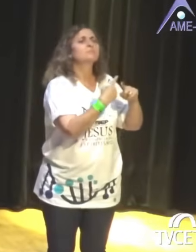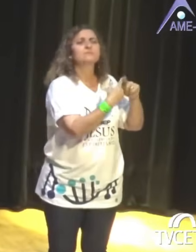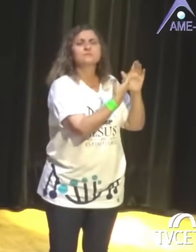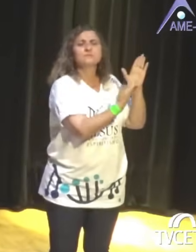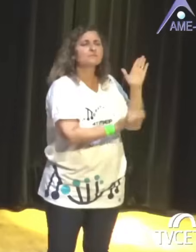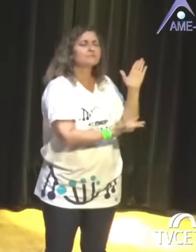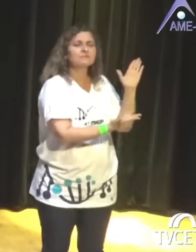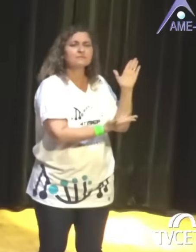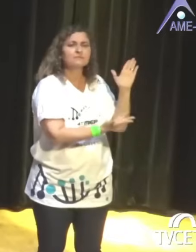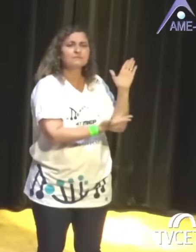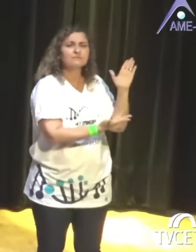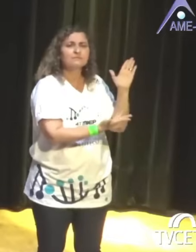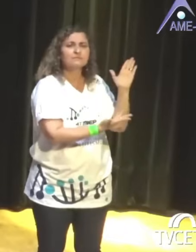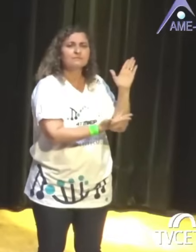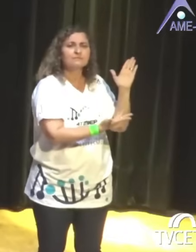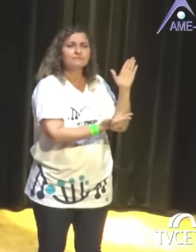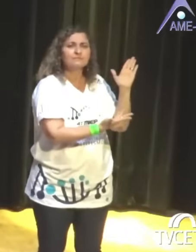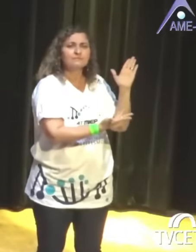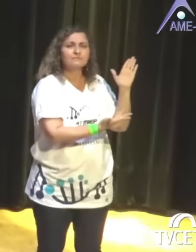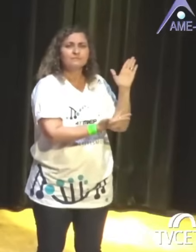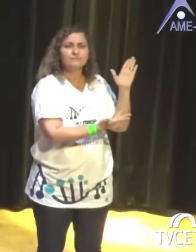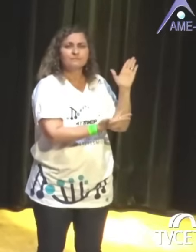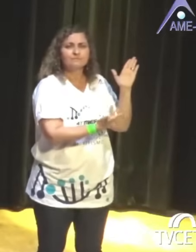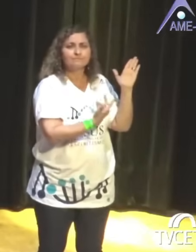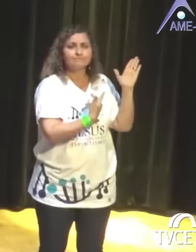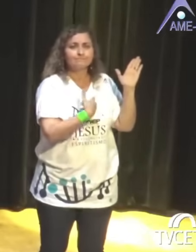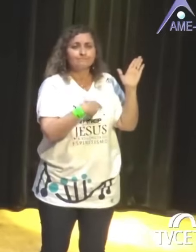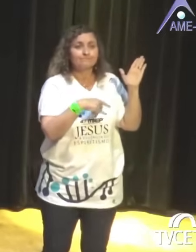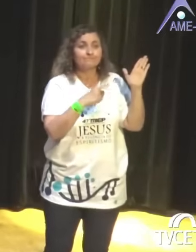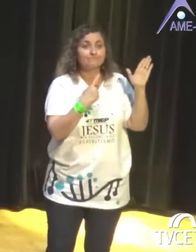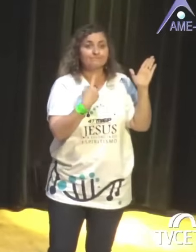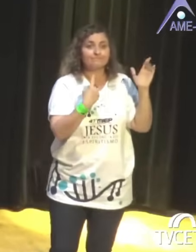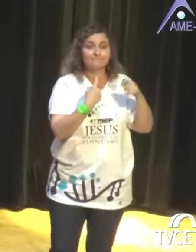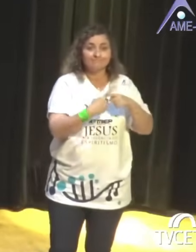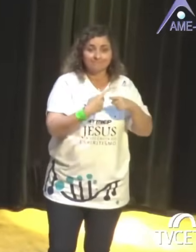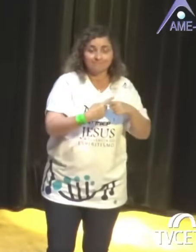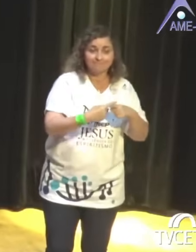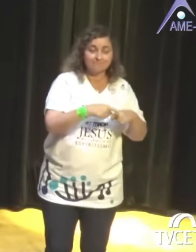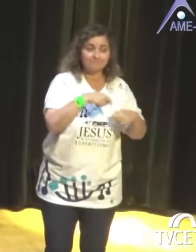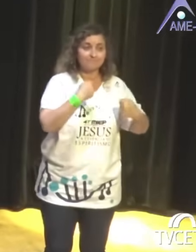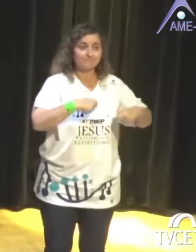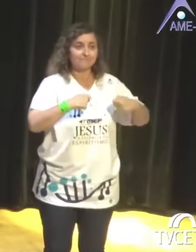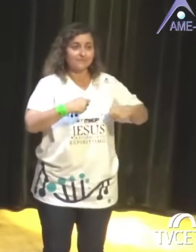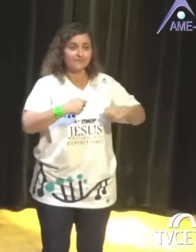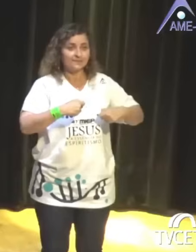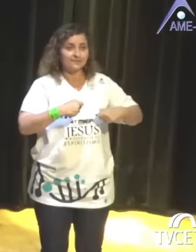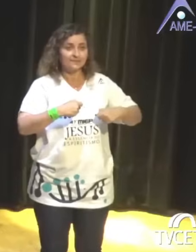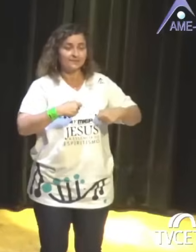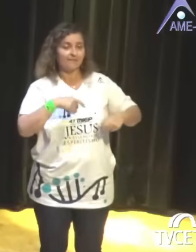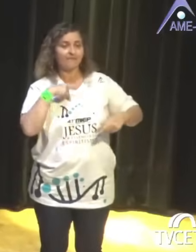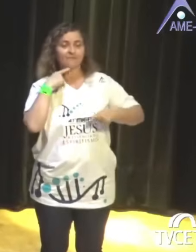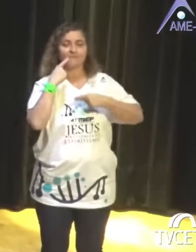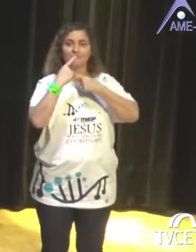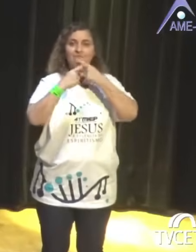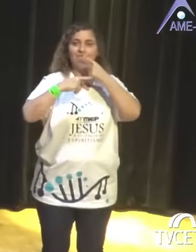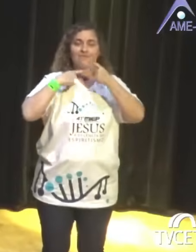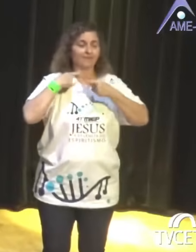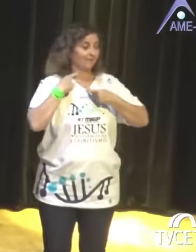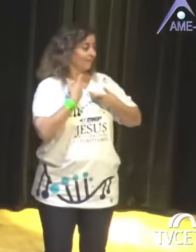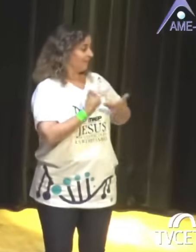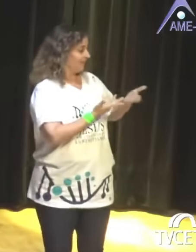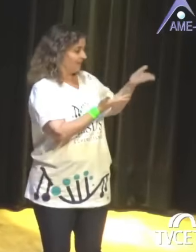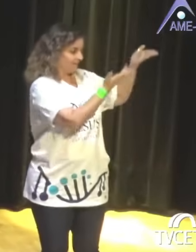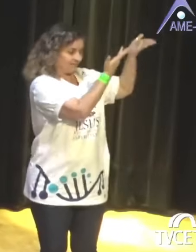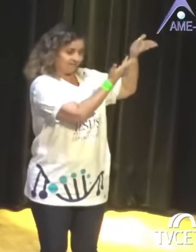quê para ficar pronunci palavras belas de